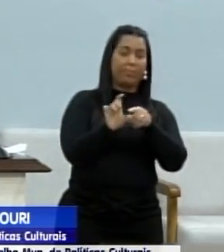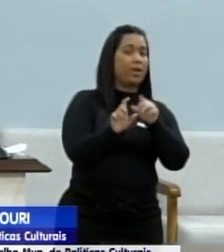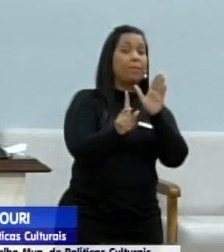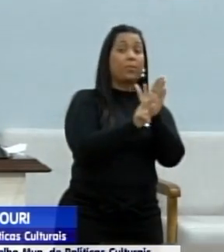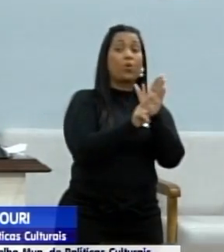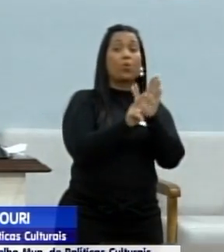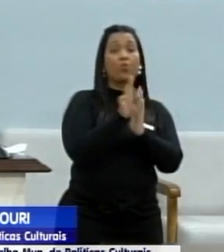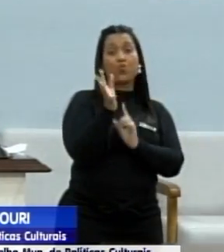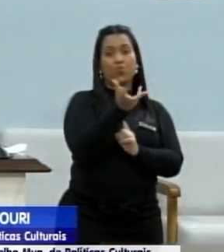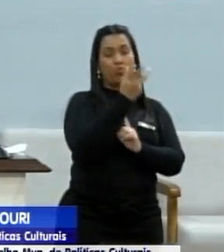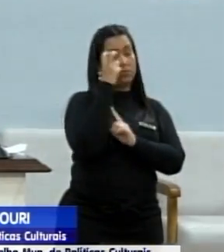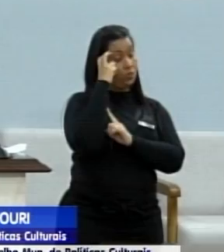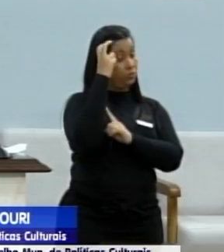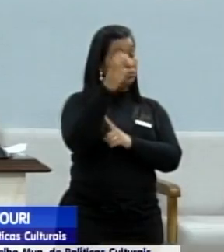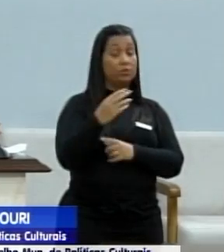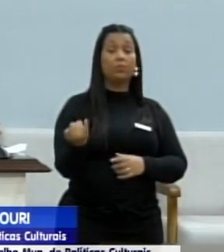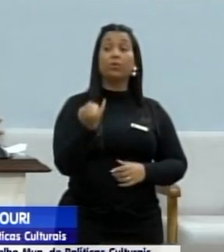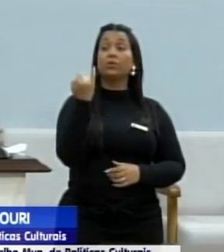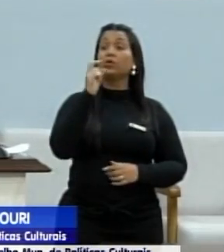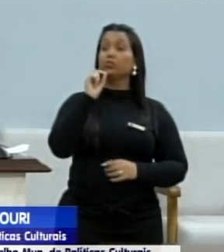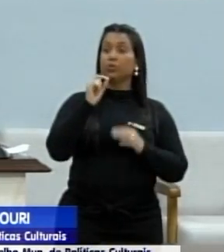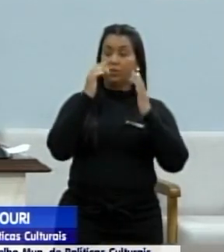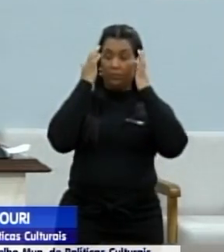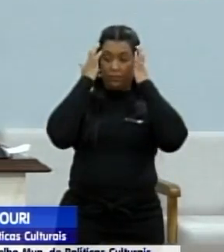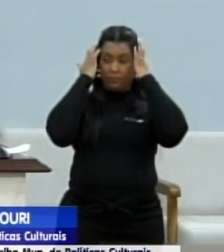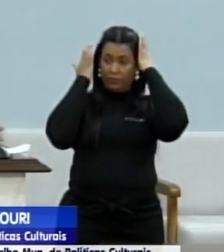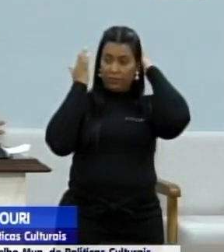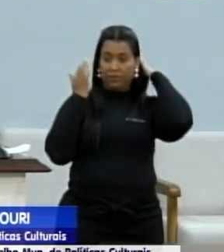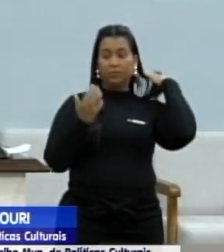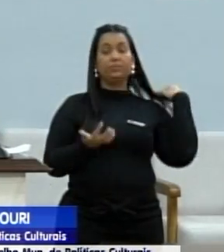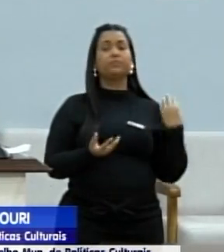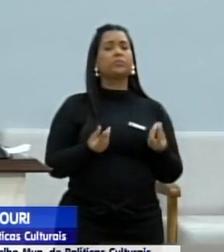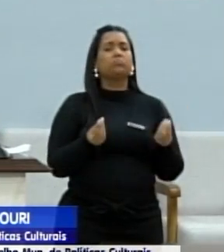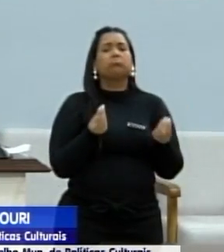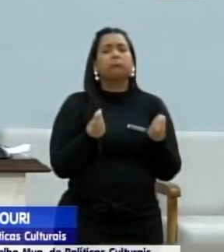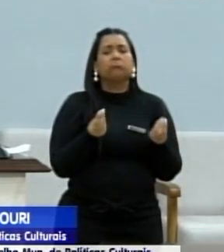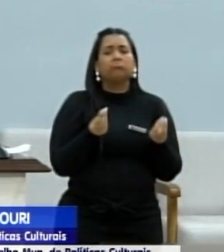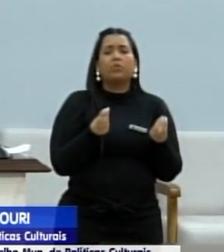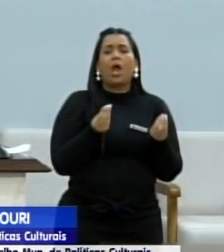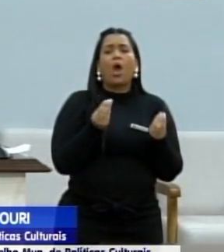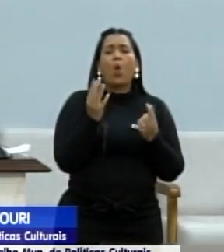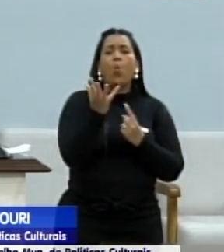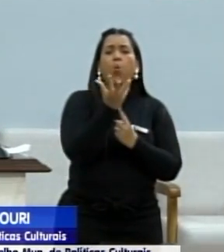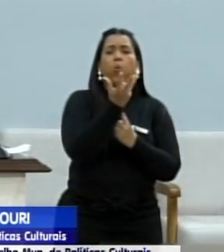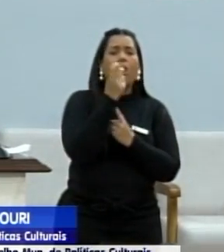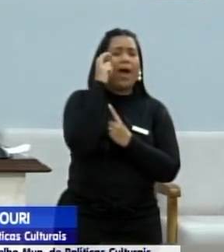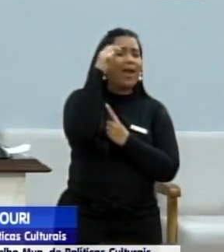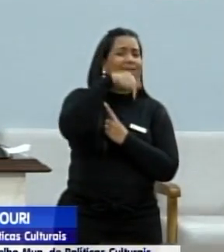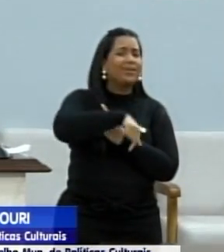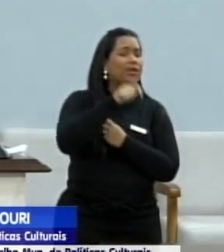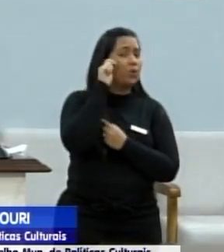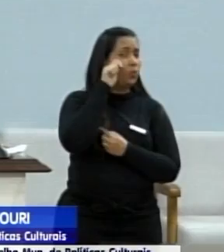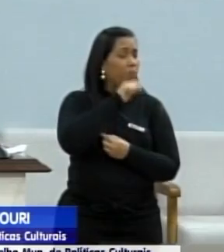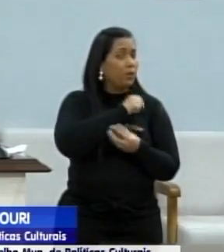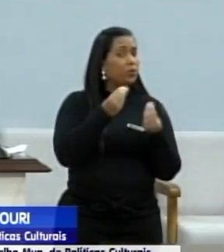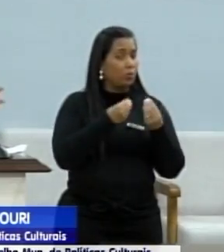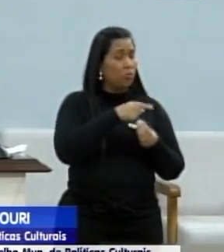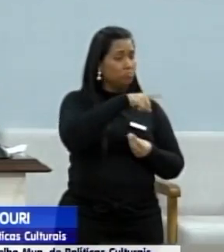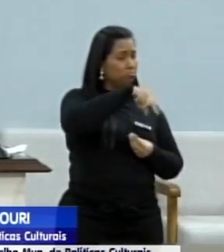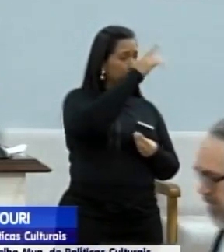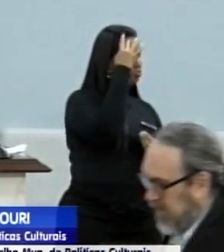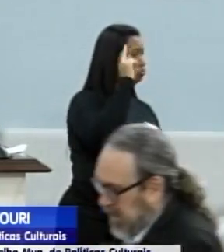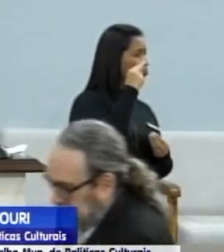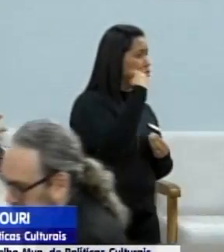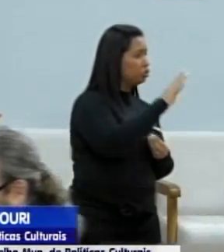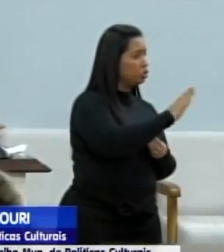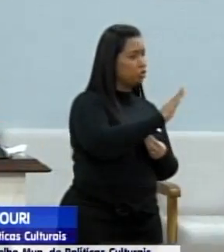antes disso, é importante a gente trazer um contexto, né, de como é a cultura em nossa cidade, né? Como já foi dito aqui pelos pares, né,